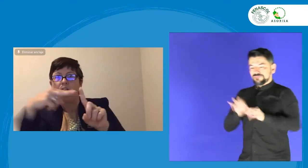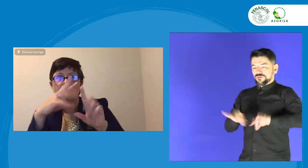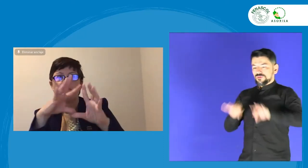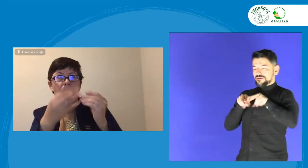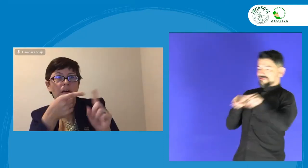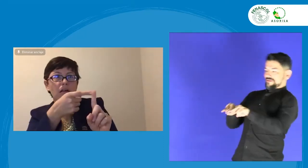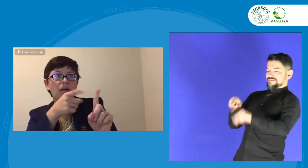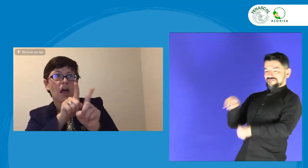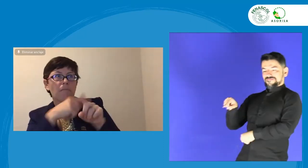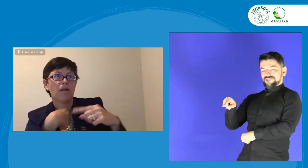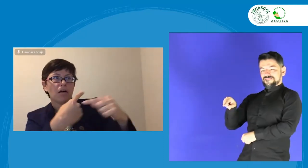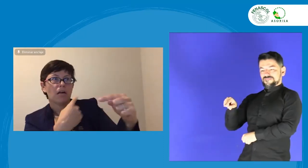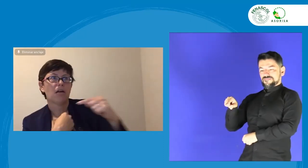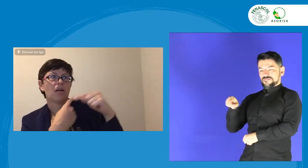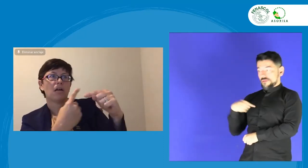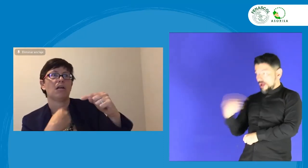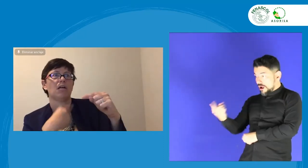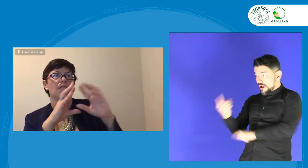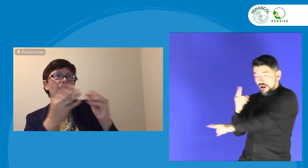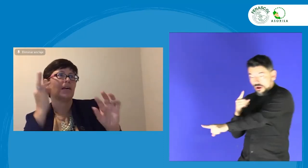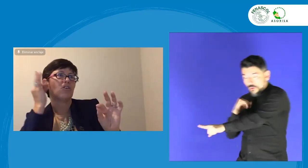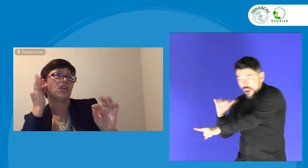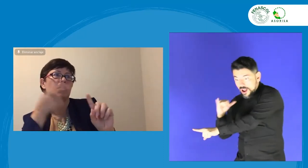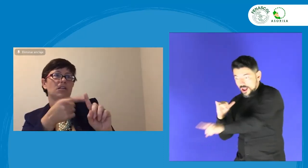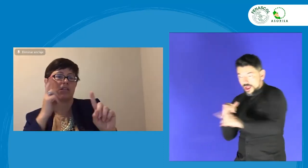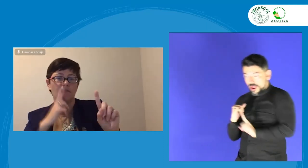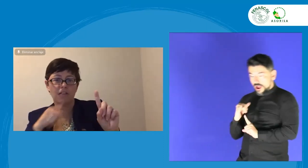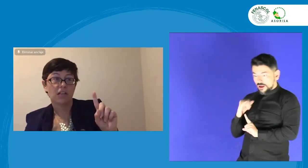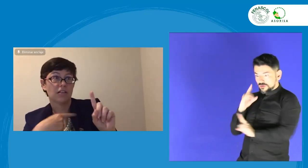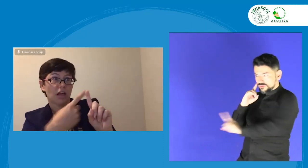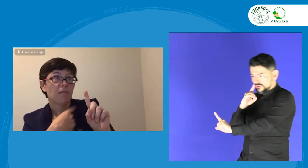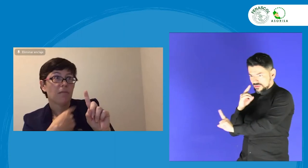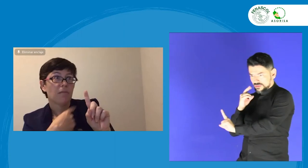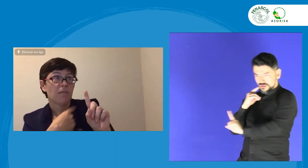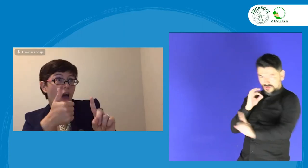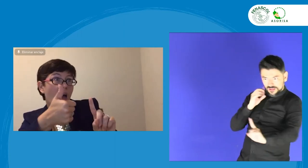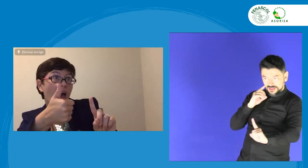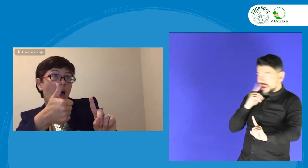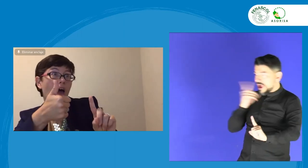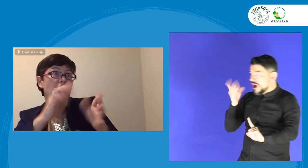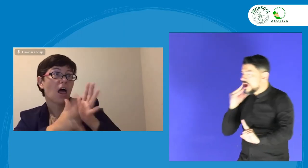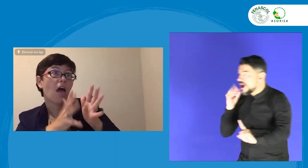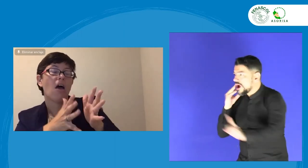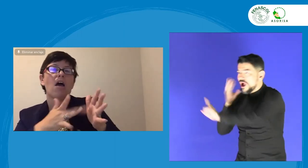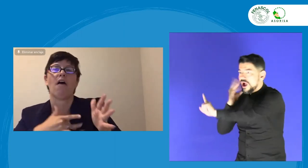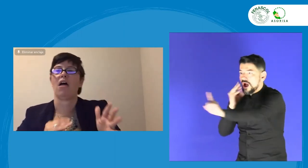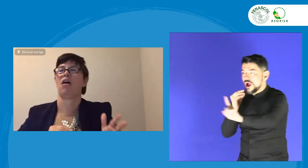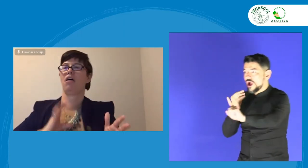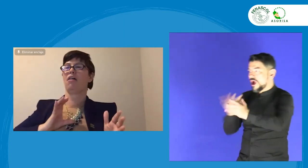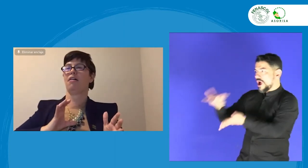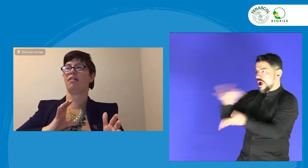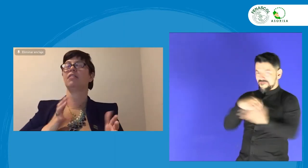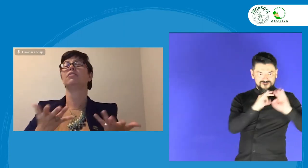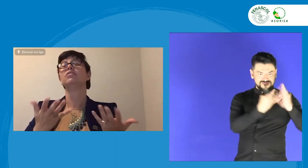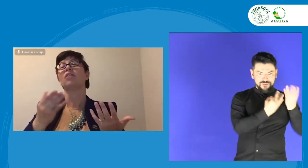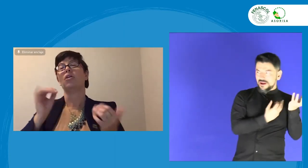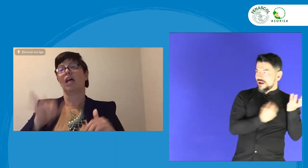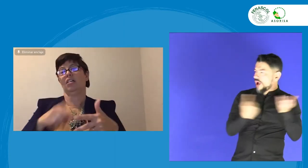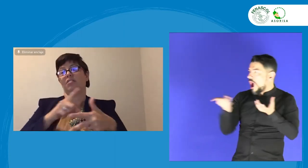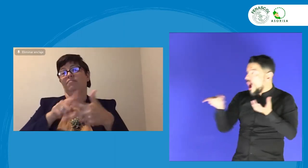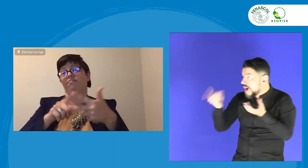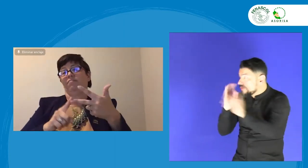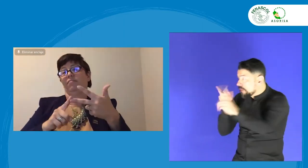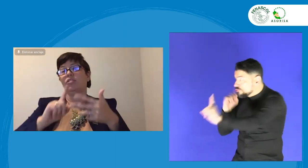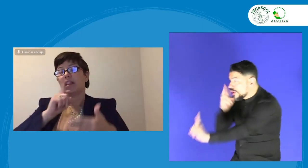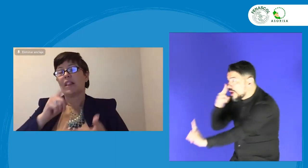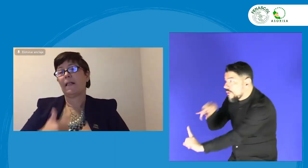comportamiento diferente, un comportamiento mejor, más amigable, cuando encuentra a sus pares, ya sean oyentes o sordos, con los que puede enseñar,